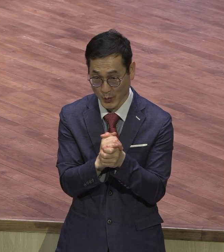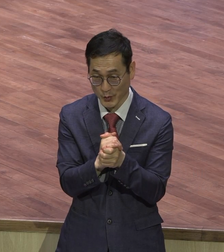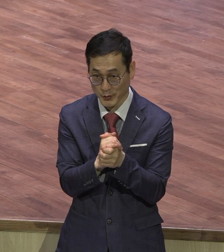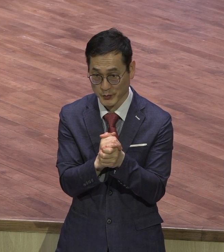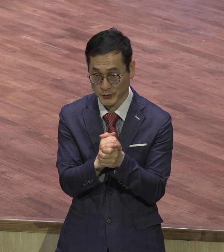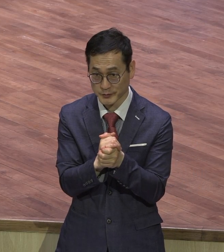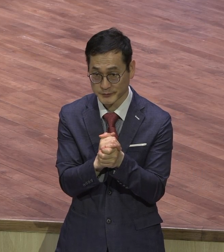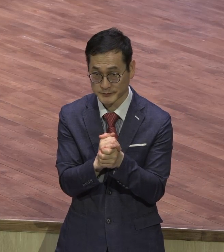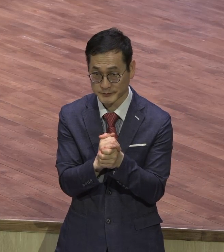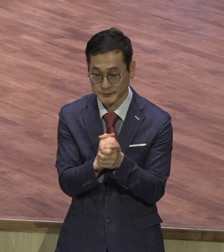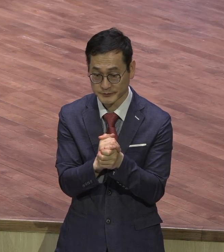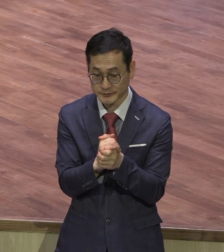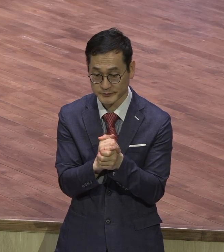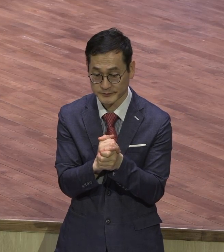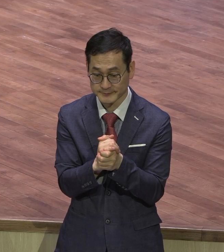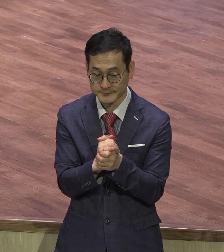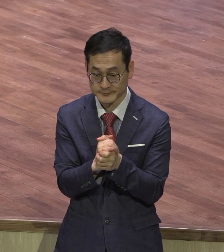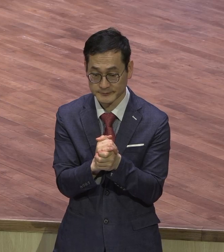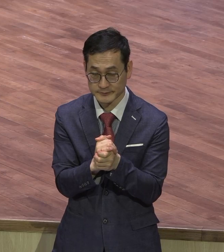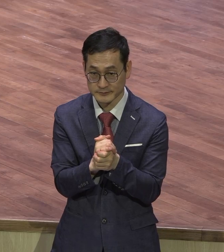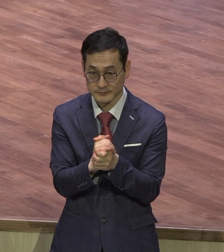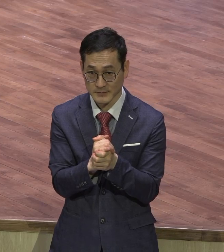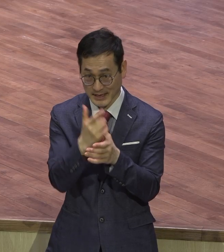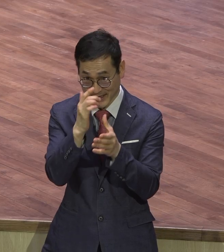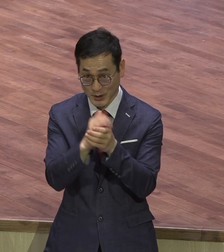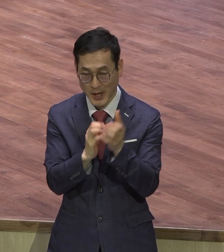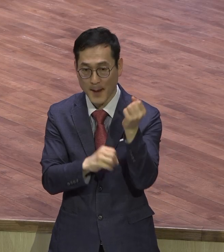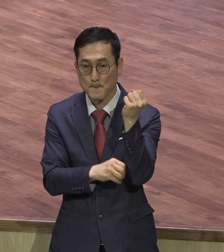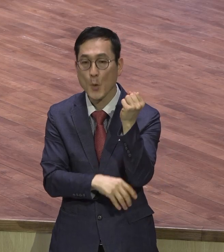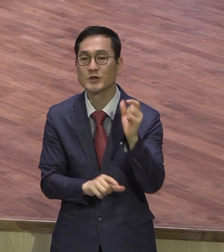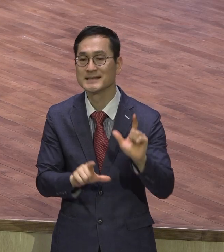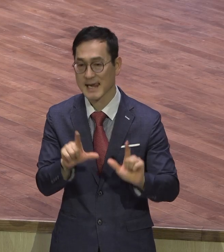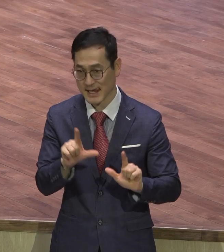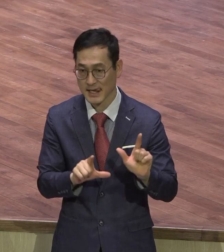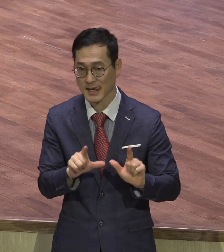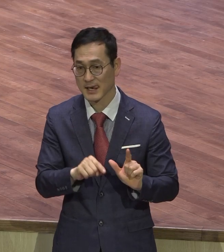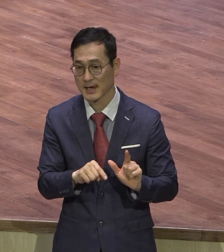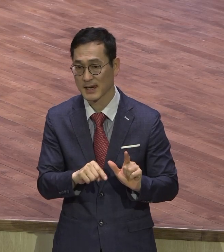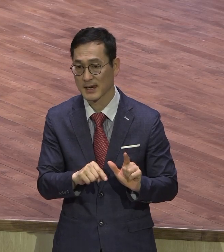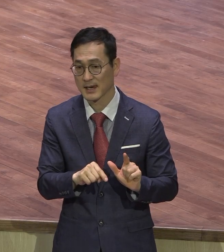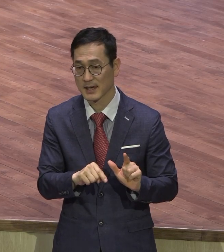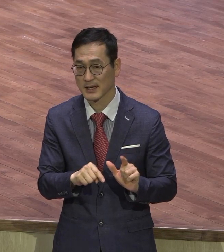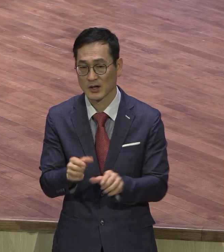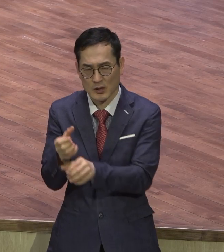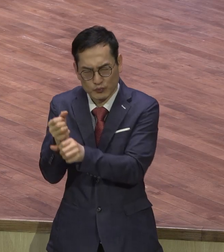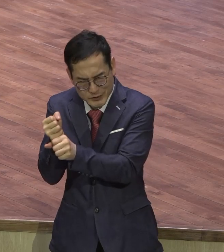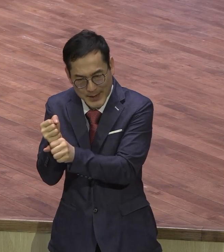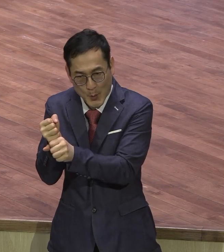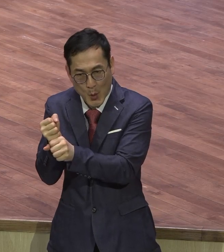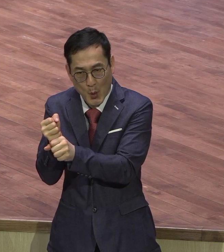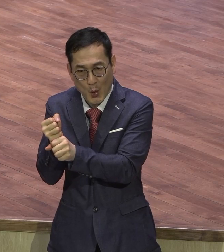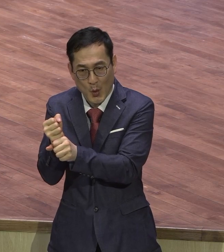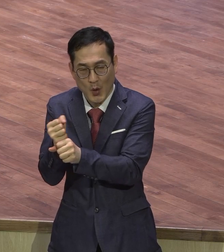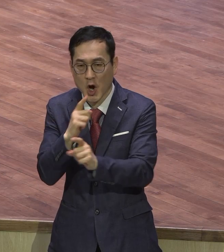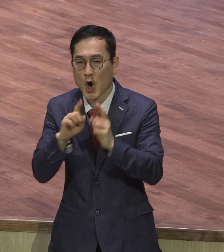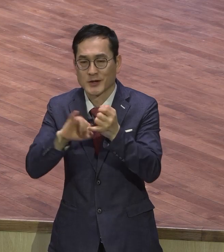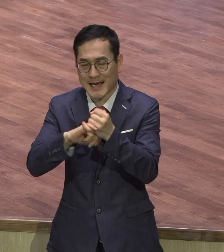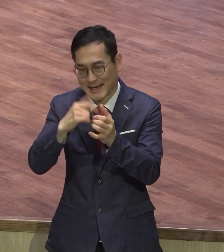이 성경적 기도 본질 우리 영계 성도들 오늘부터 언약 기도가 시작되게 하여